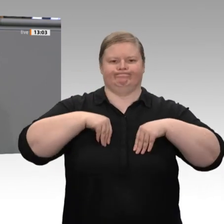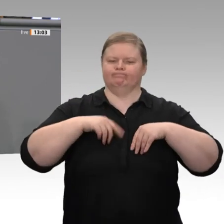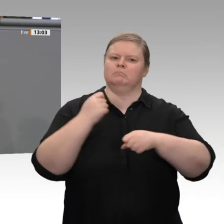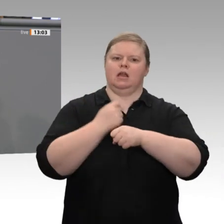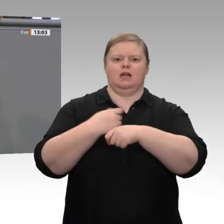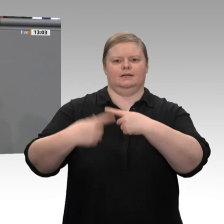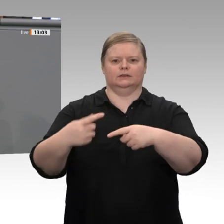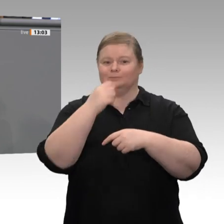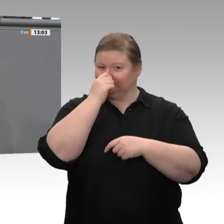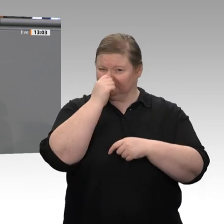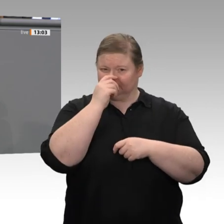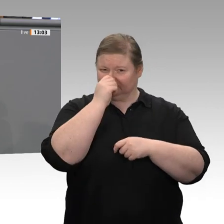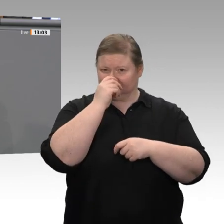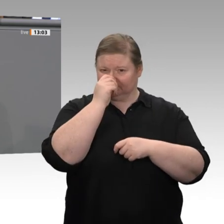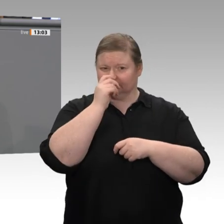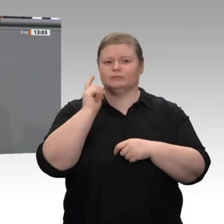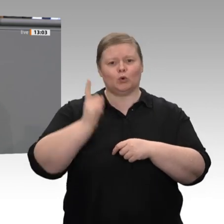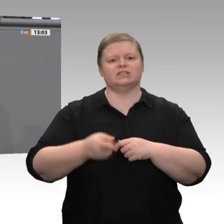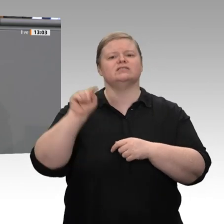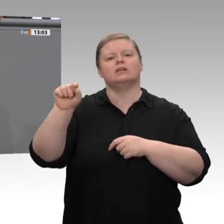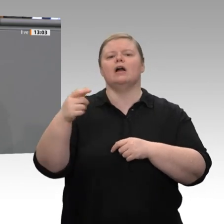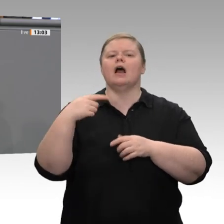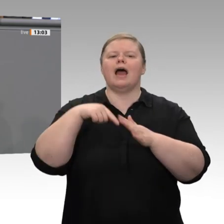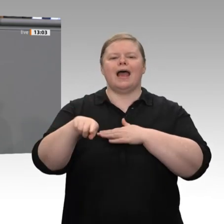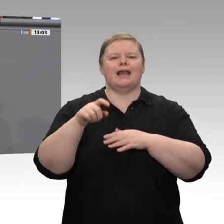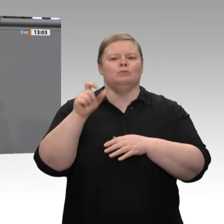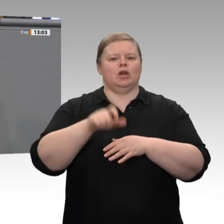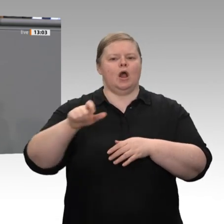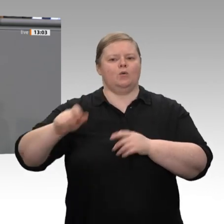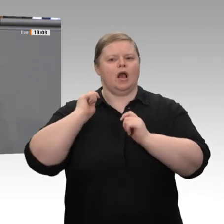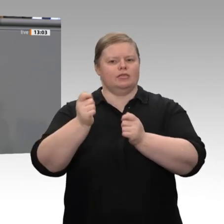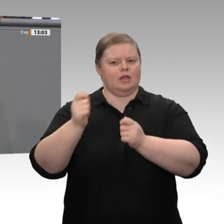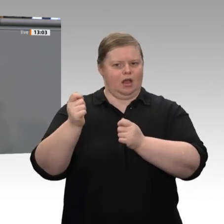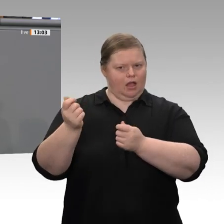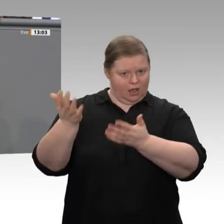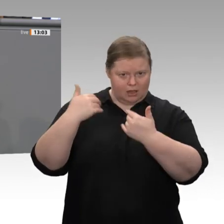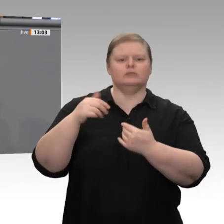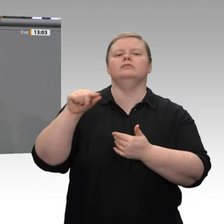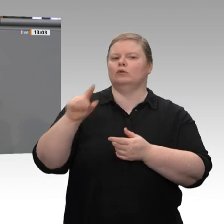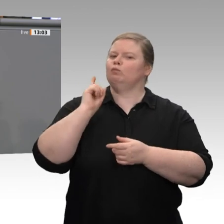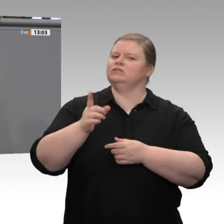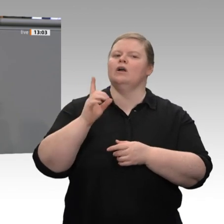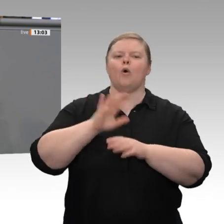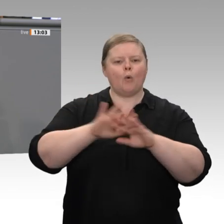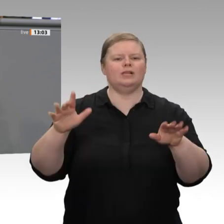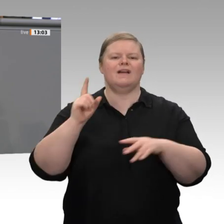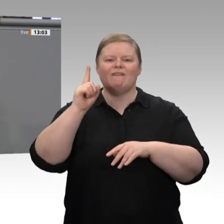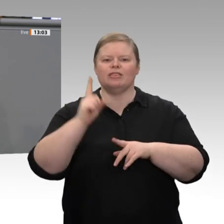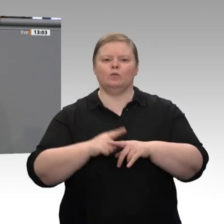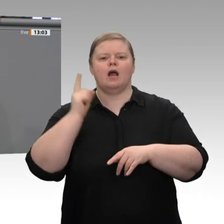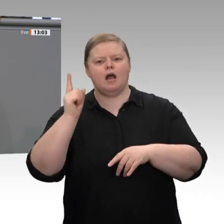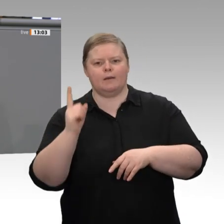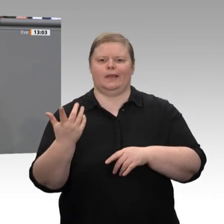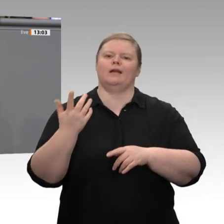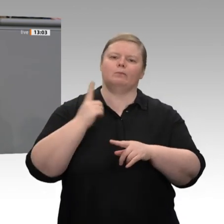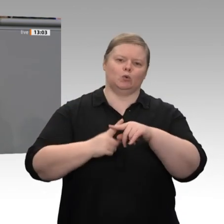hier überhaupt über dieses Thema reden, verdanken wir vor allem der überzeugenden Arbeit der betroffenen Gruppe.